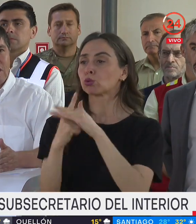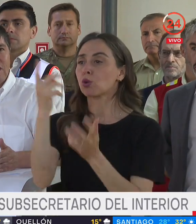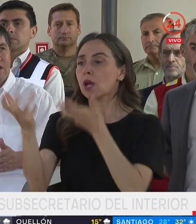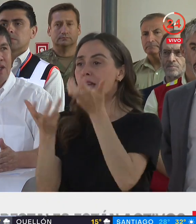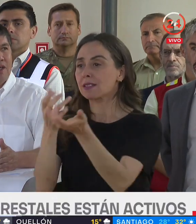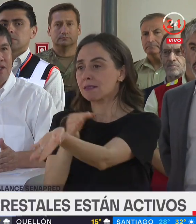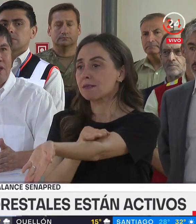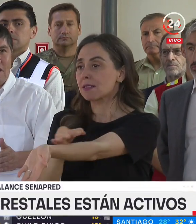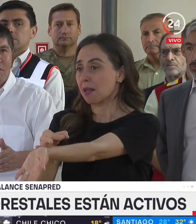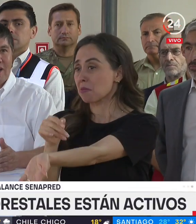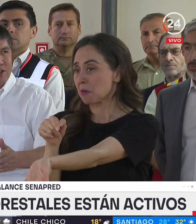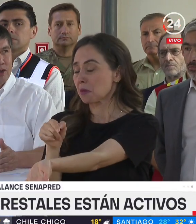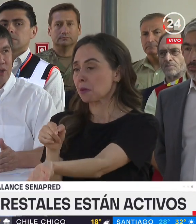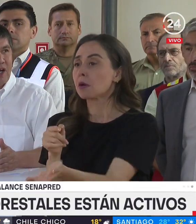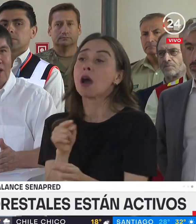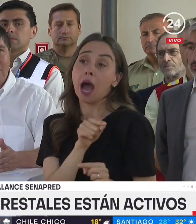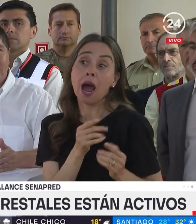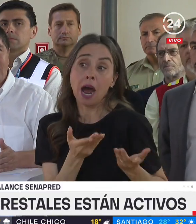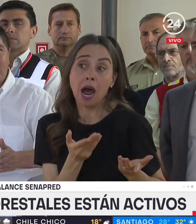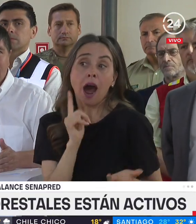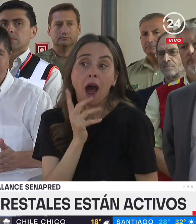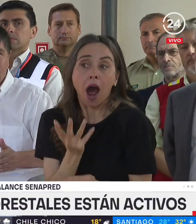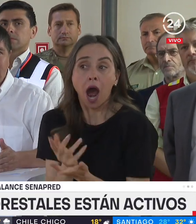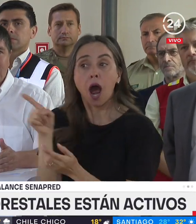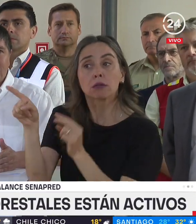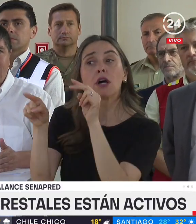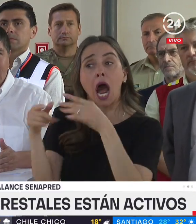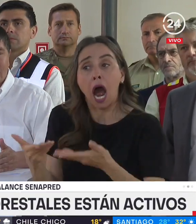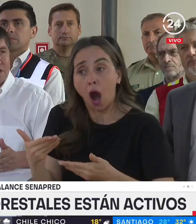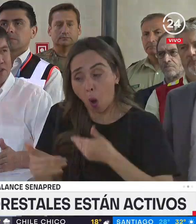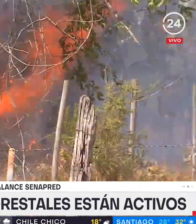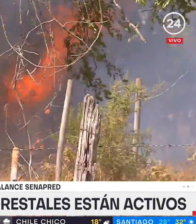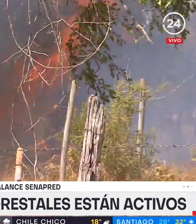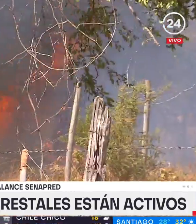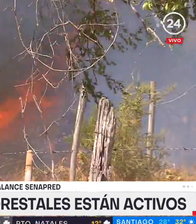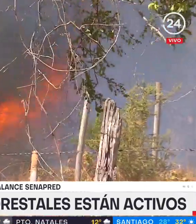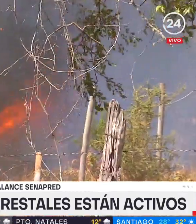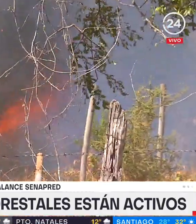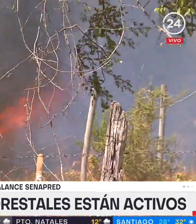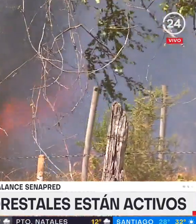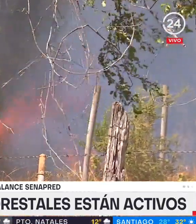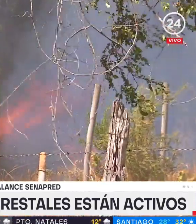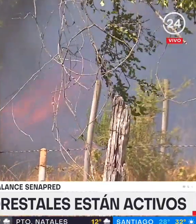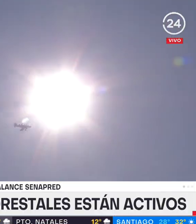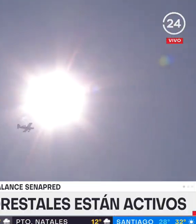incendios. Y para eso hay investigaciones abiertas.